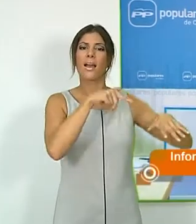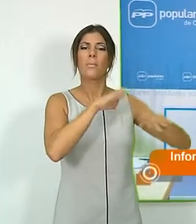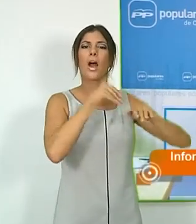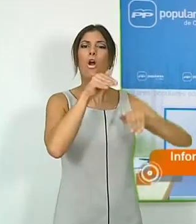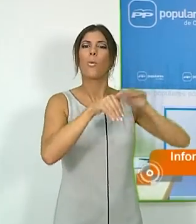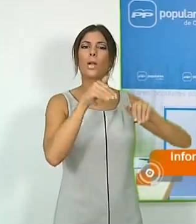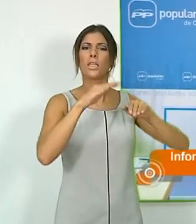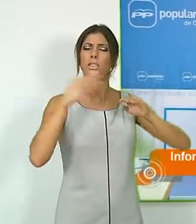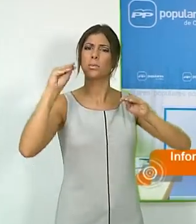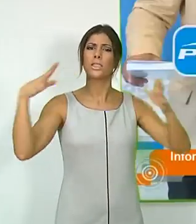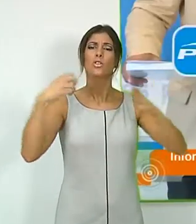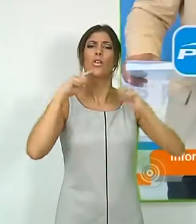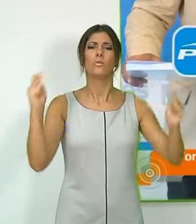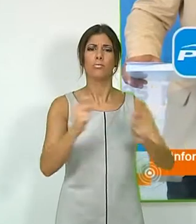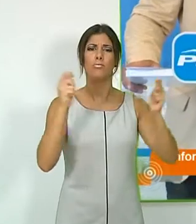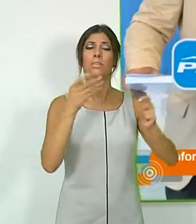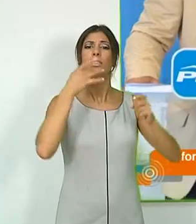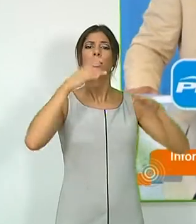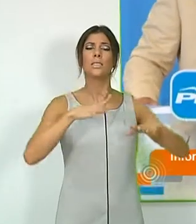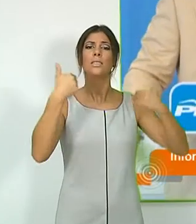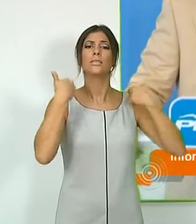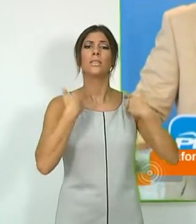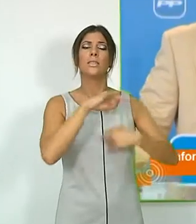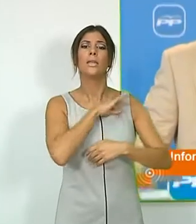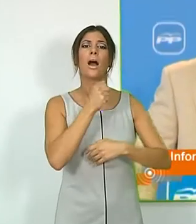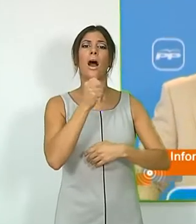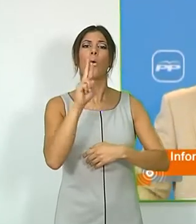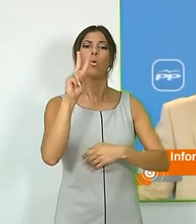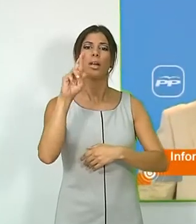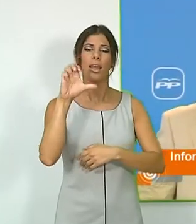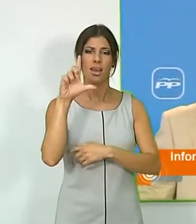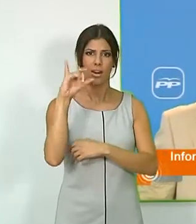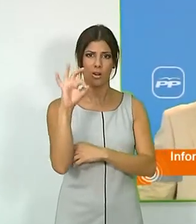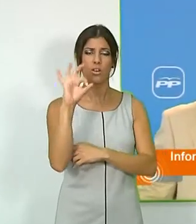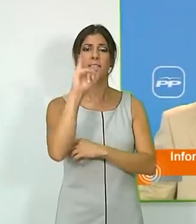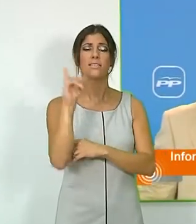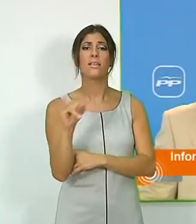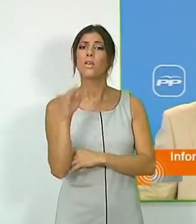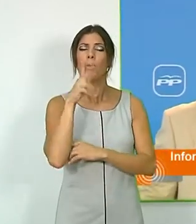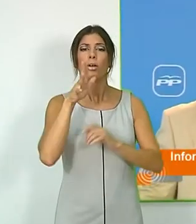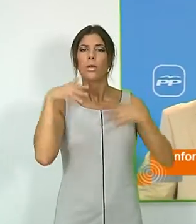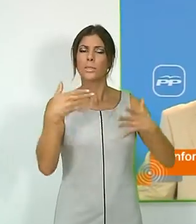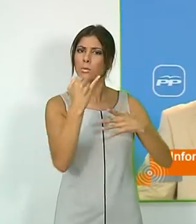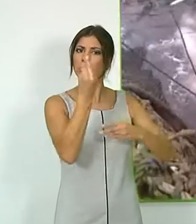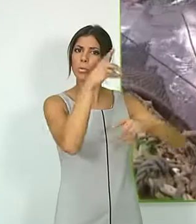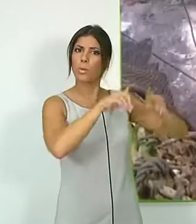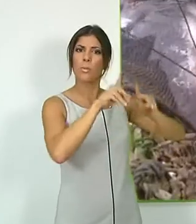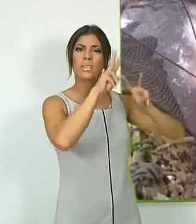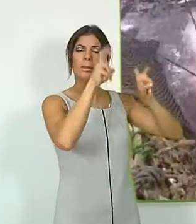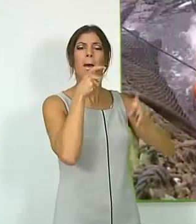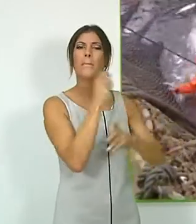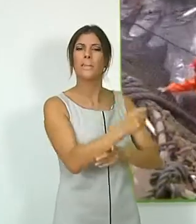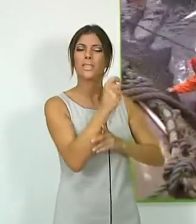en la convocatoria a los medios de comunicación, el diputado popular Aurelio Sánchez, para abordar la problemática que vive en la actualidad el